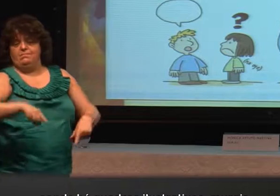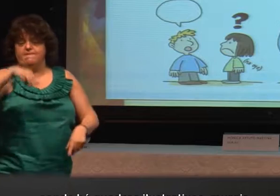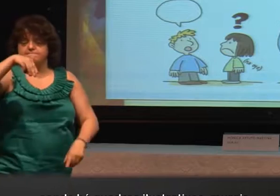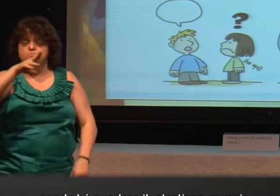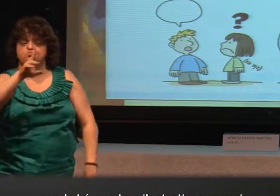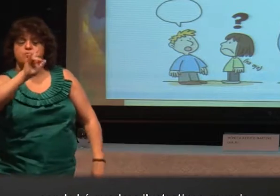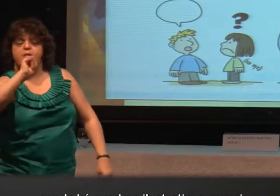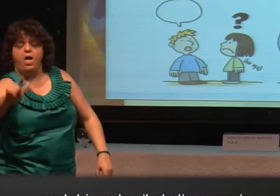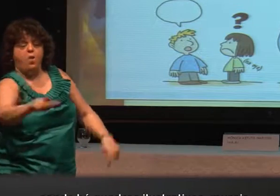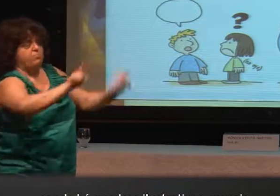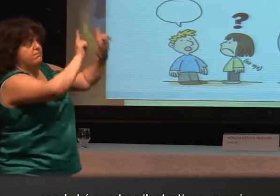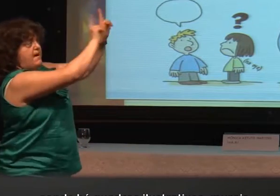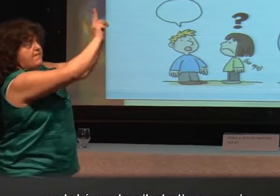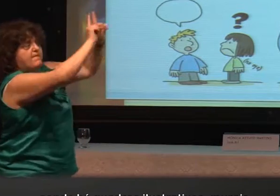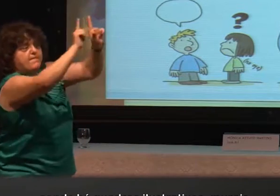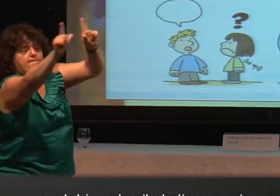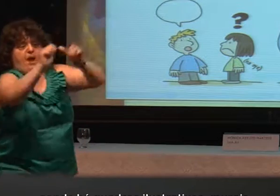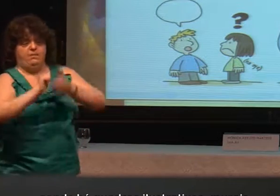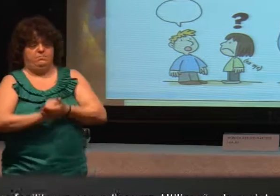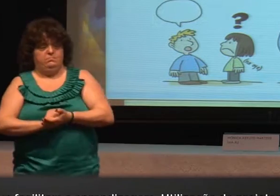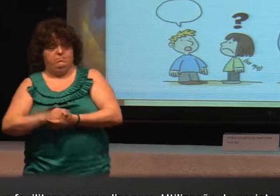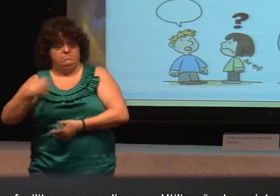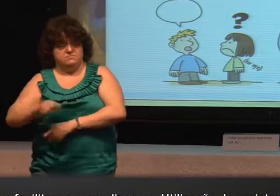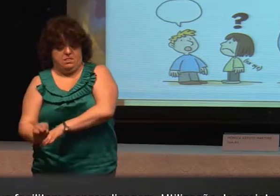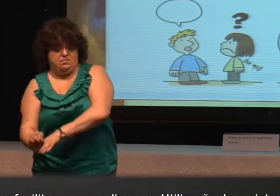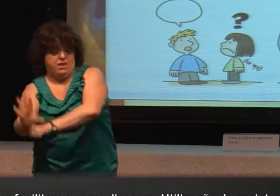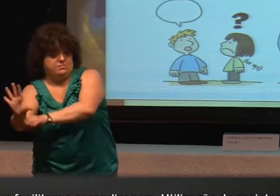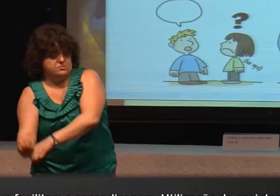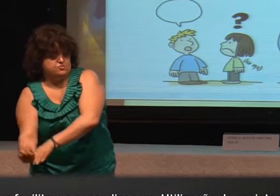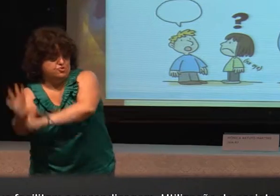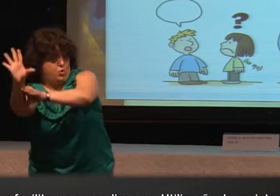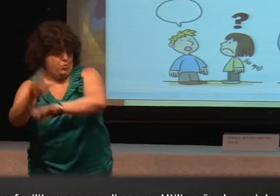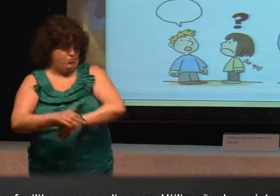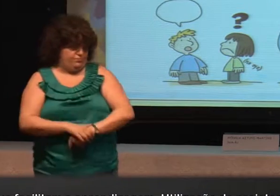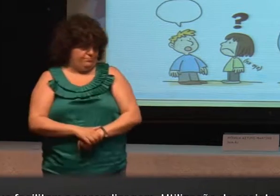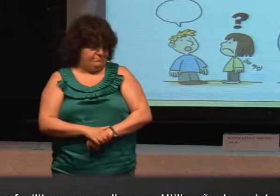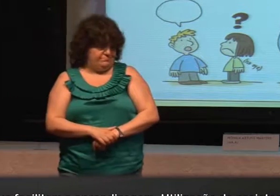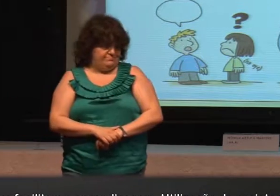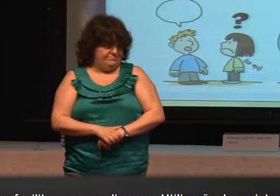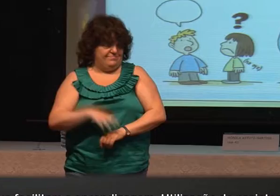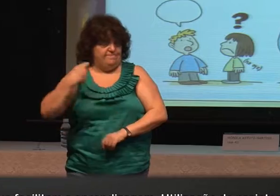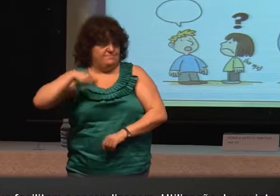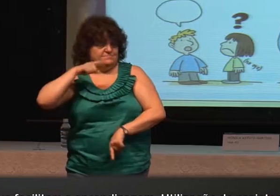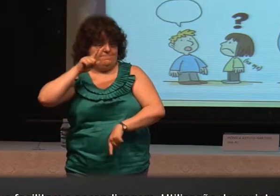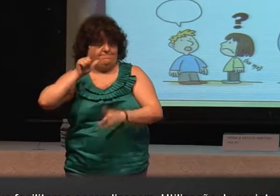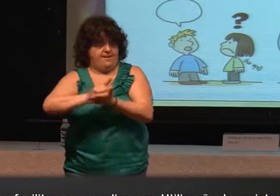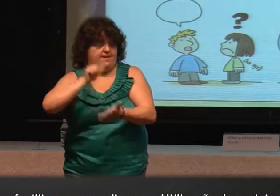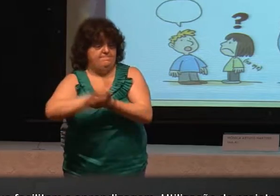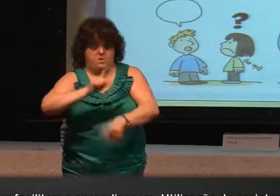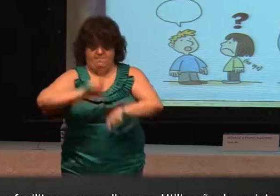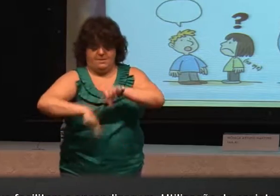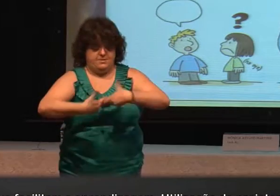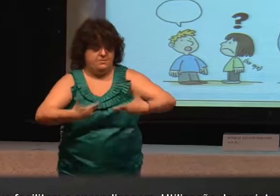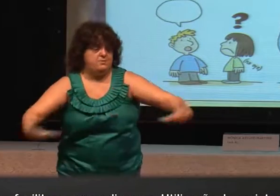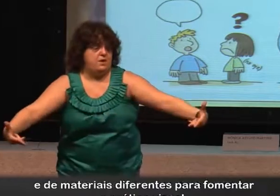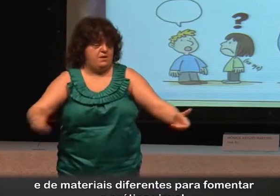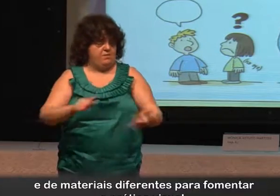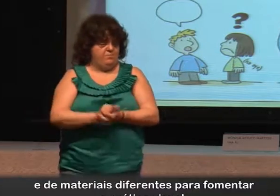quadros ilustrativos e mural, né, que facilitam a aprendizagem, utilização de projetores, de